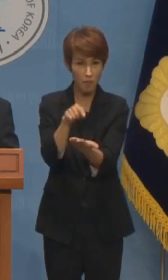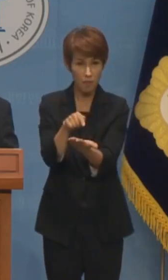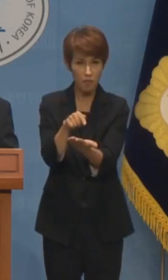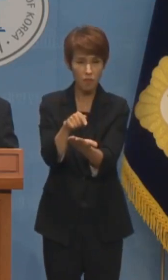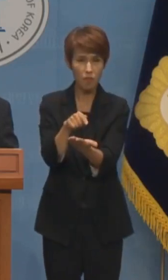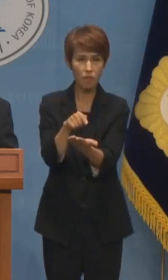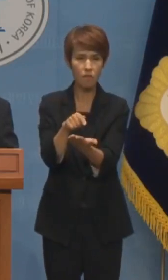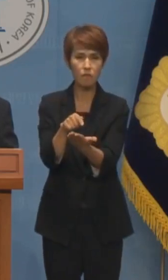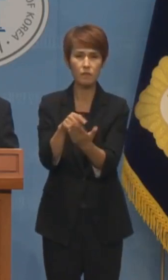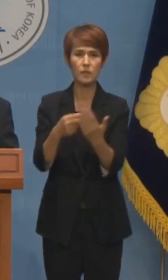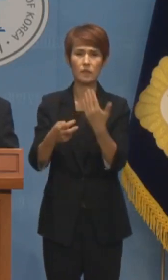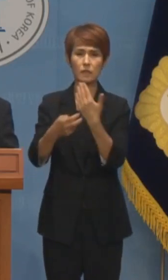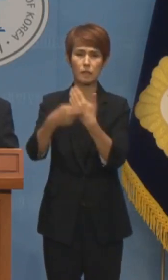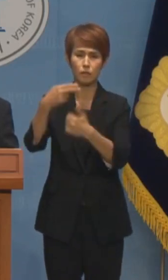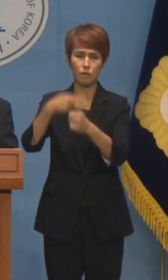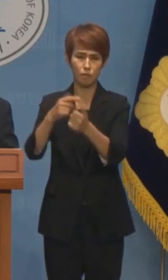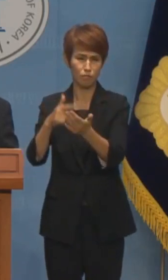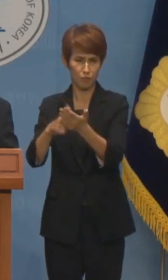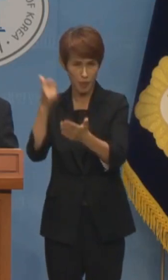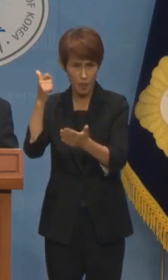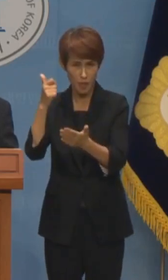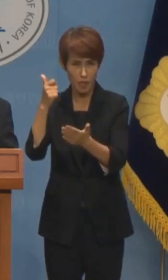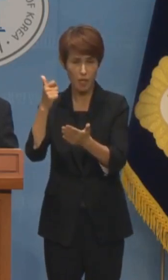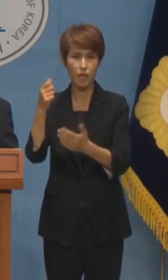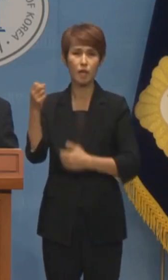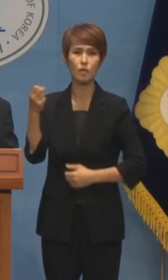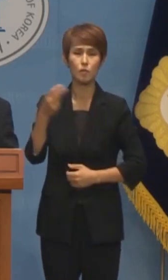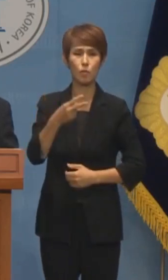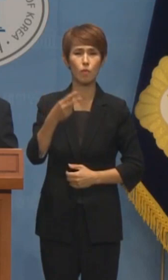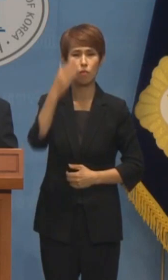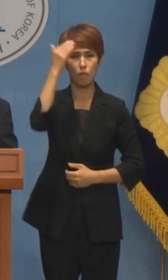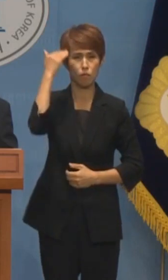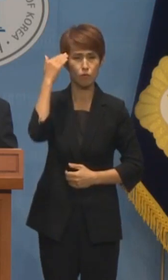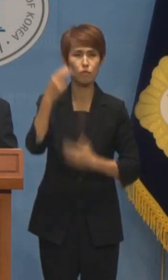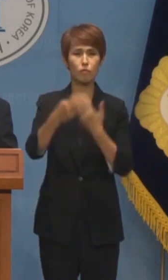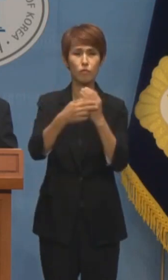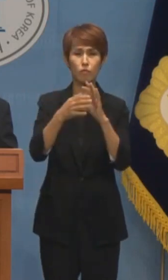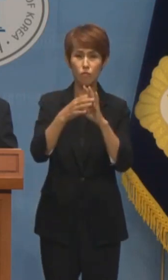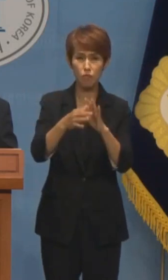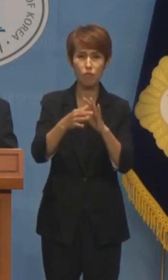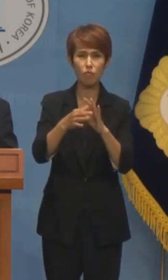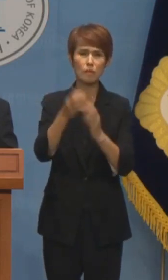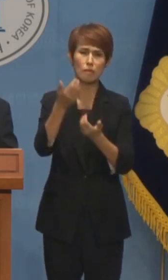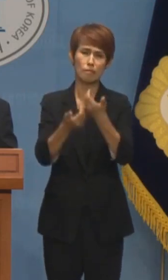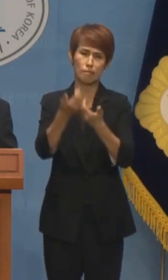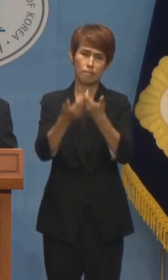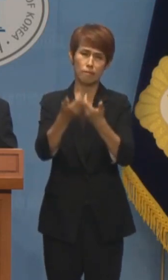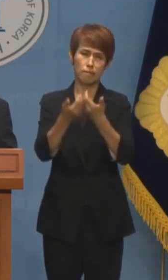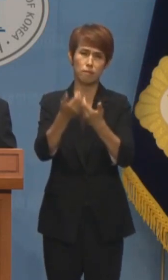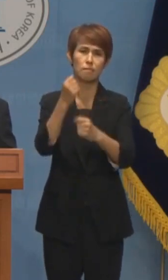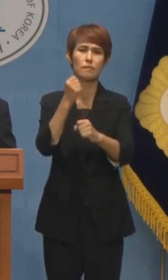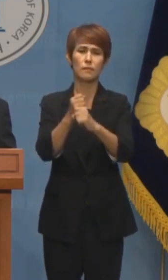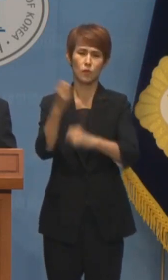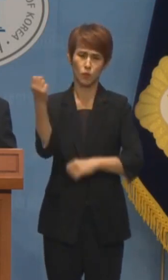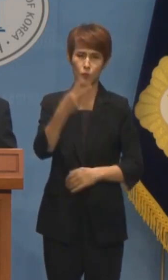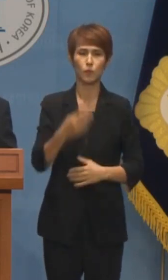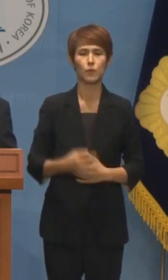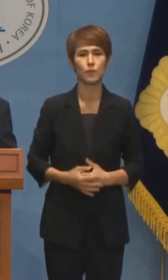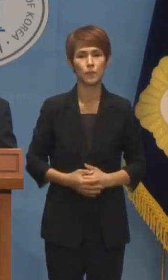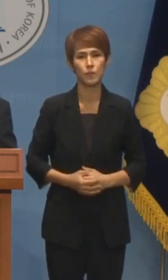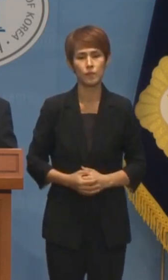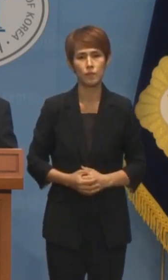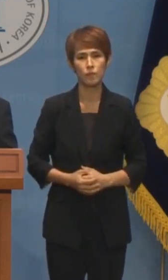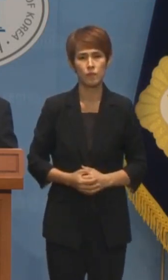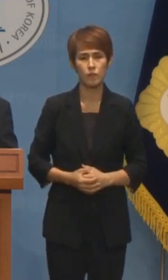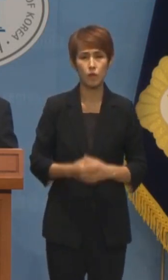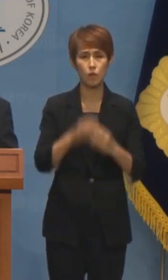의료 대란에 이어 대한민국 보건의료계를 또 다른 갈등의 소용돌이에 몰아넣고 있습니다.